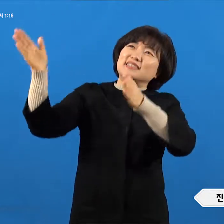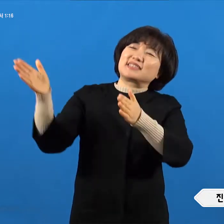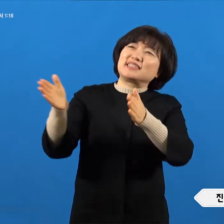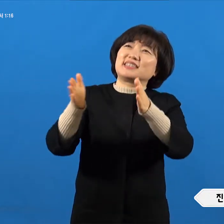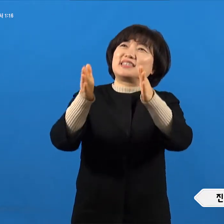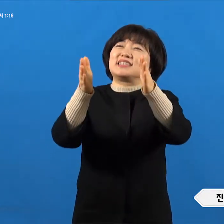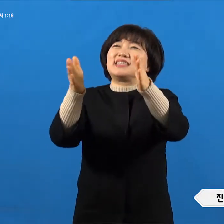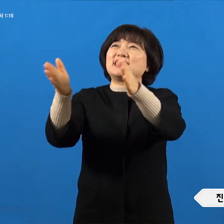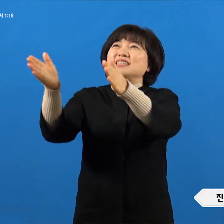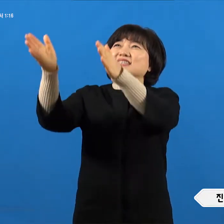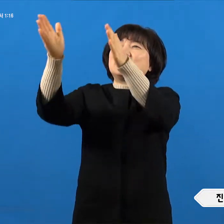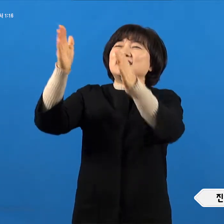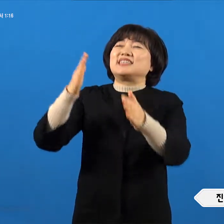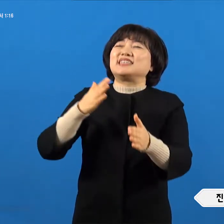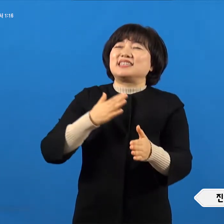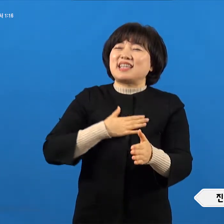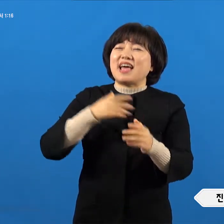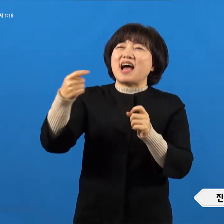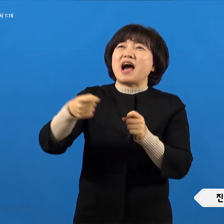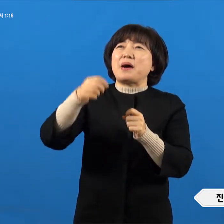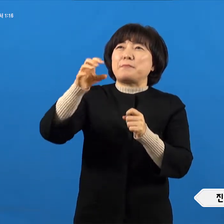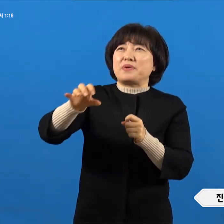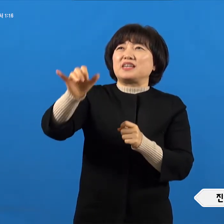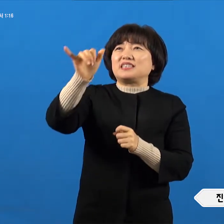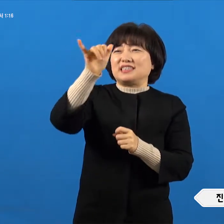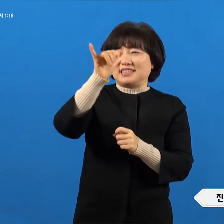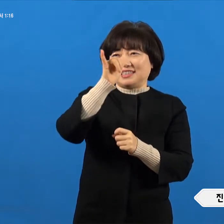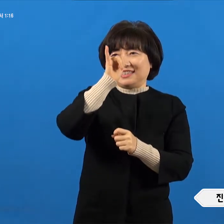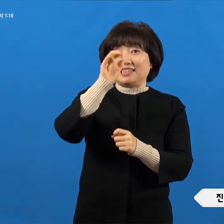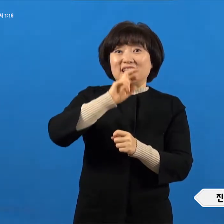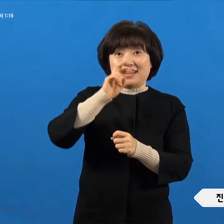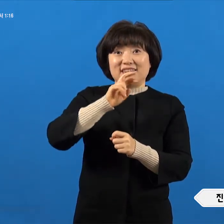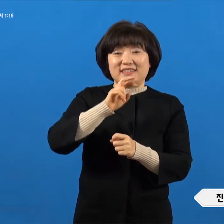복음을 증거한 그 집사님에게 이런 편지를 보냈습니다.